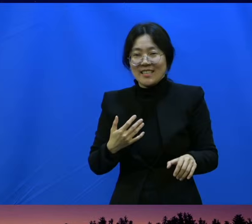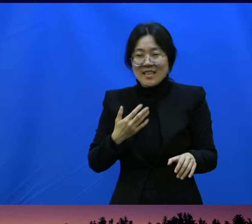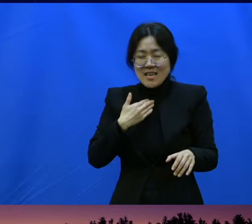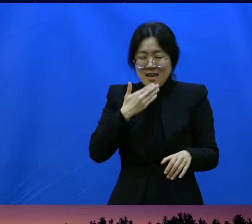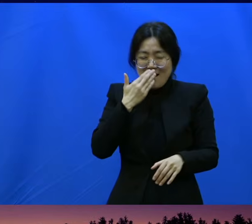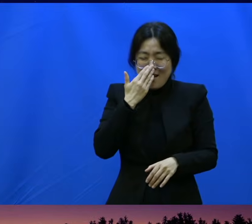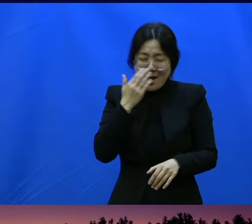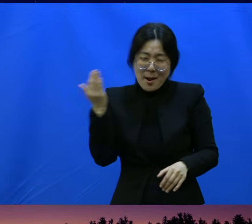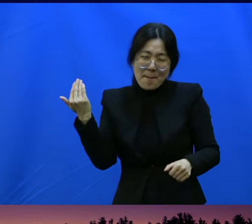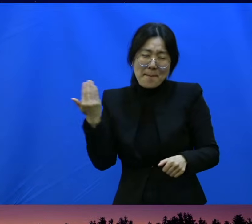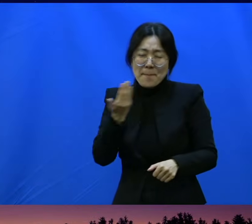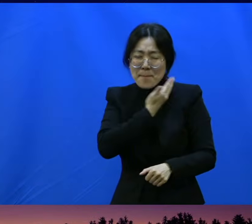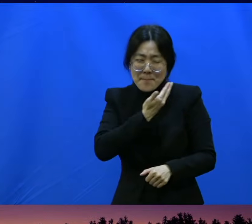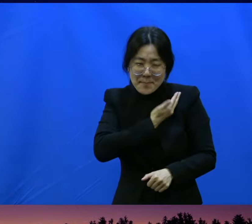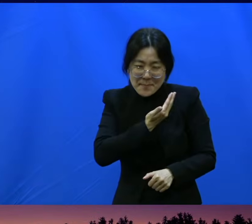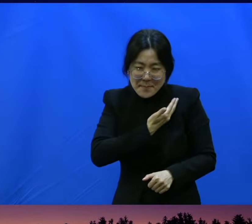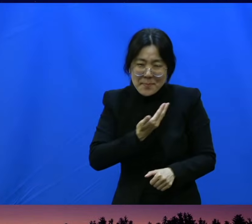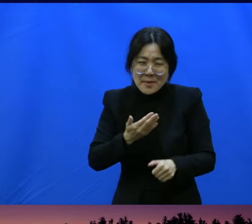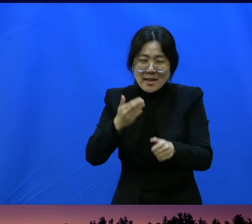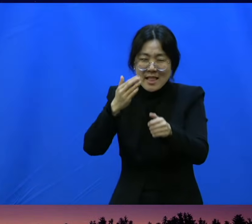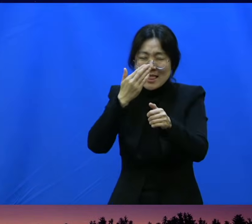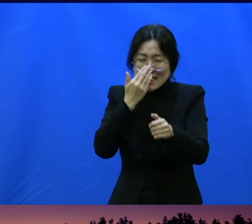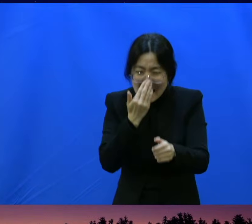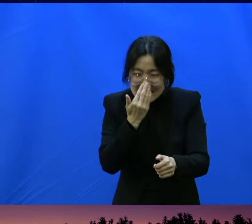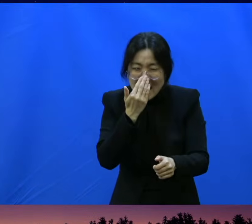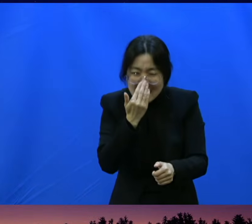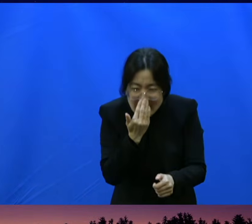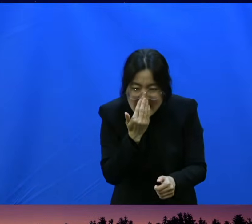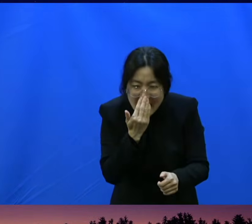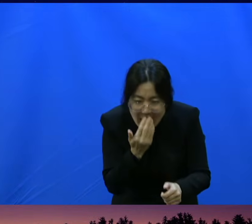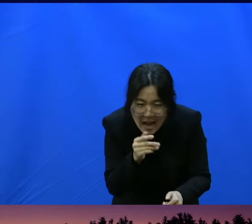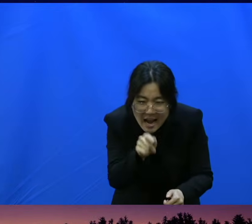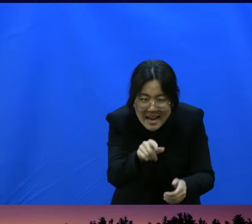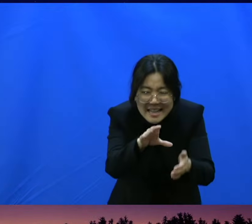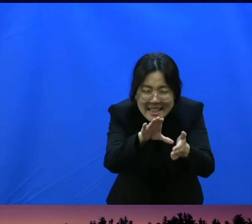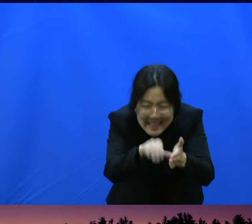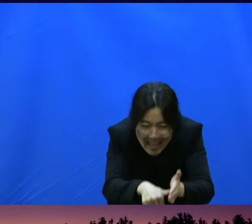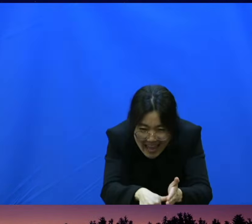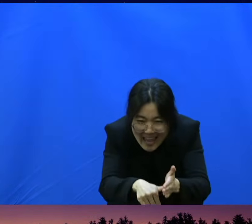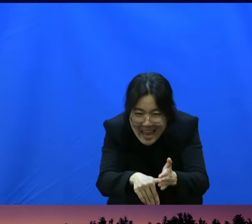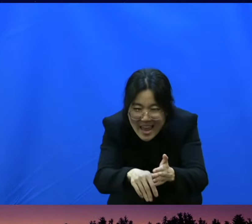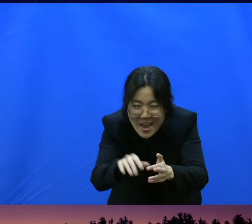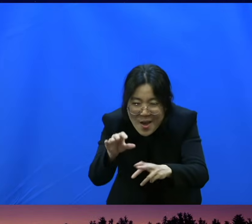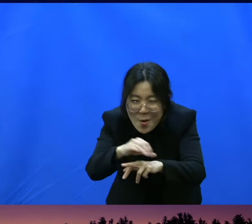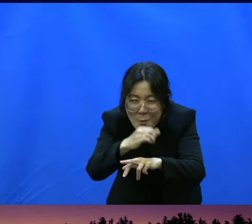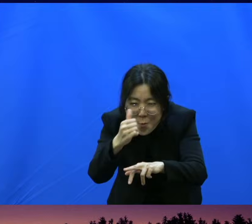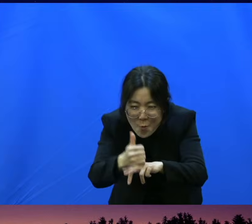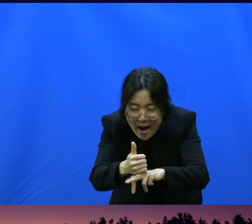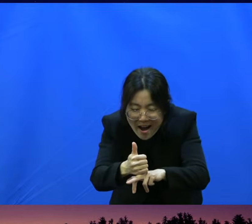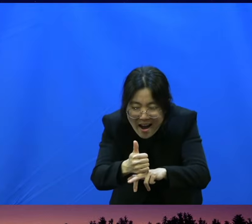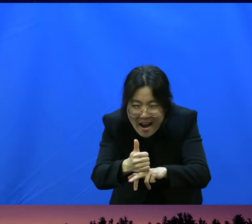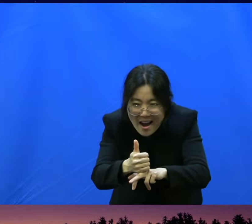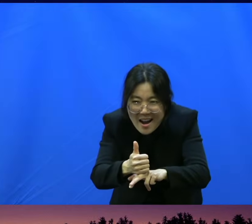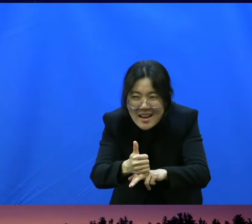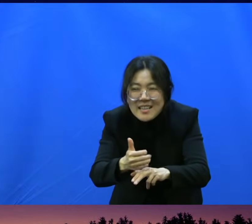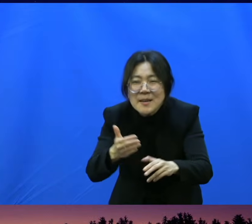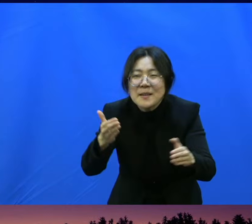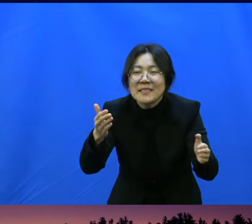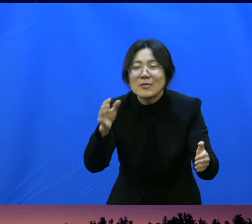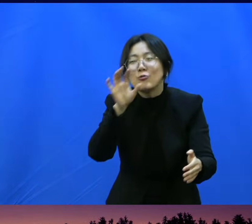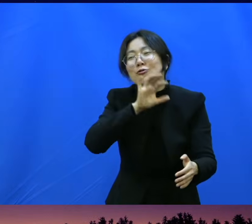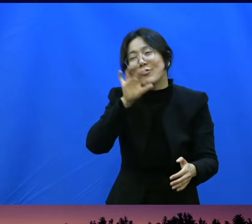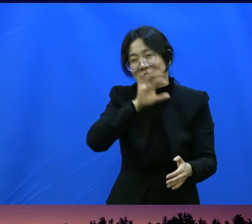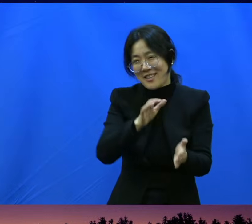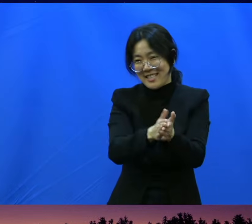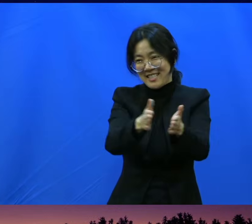여러분, 쉬운 게 아니었겠죠, 여러분. 다윗도 많은 시행착오가 있을 거예요. 막 화를 낸 날도 있을 거고, 막